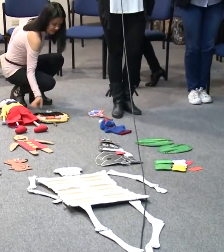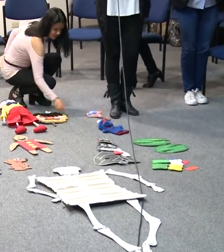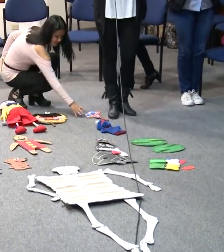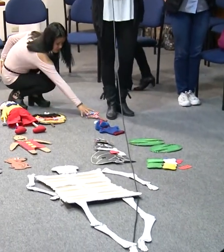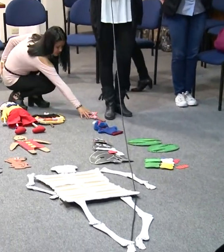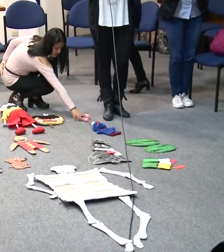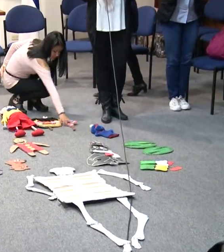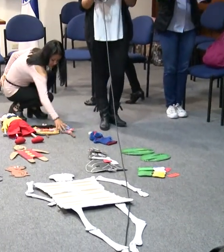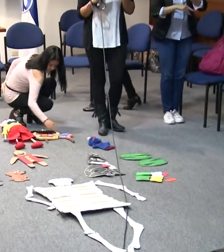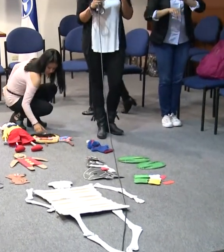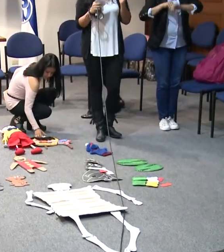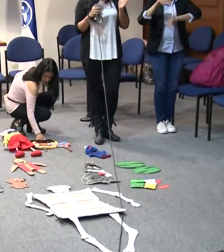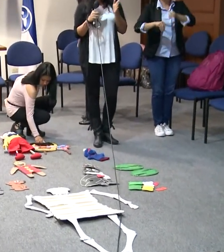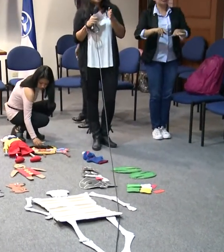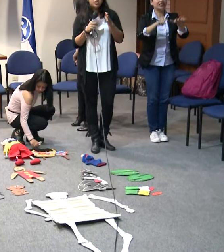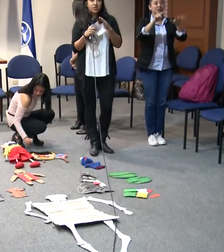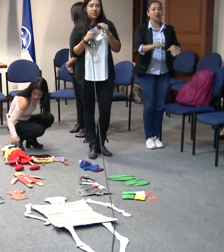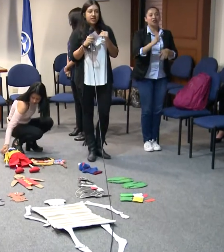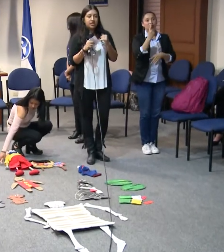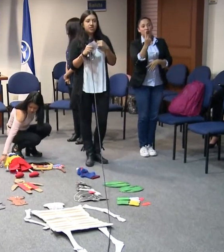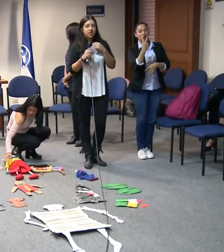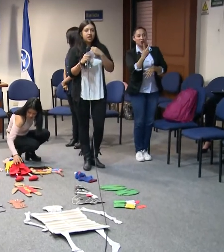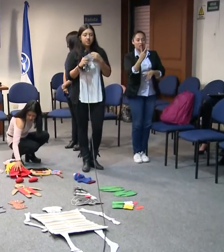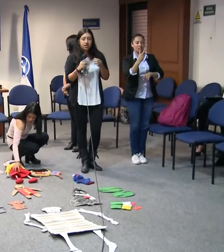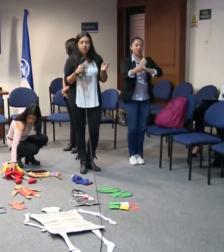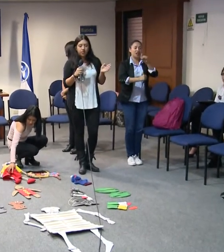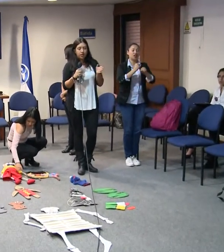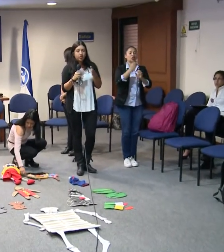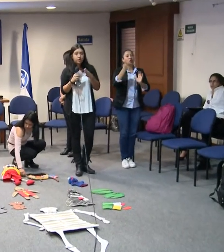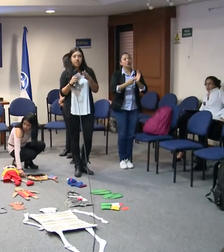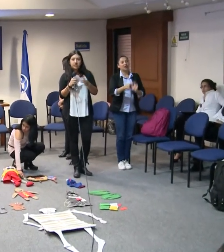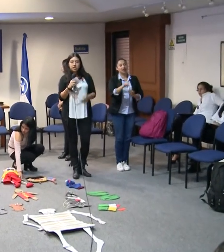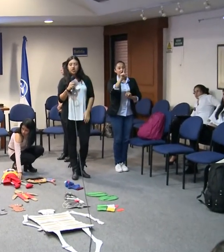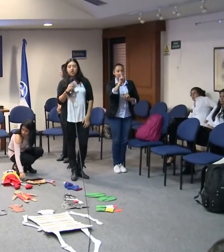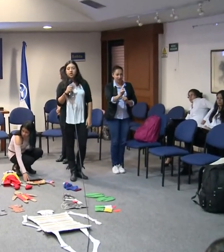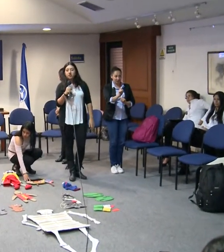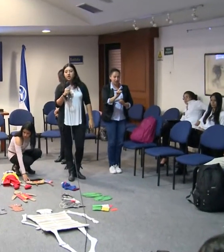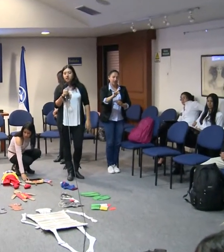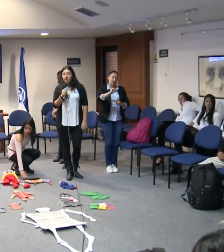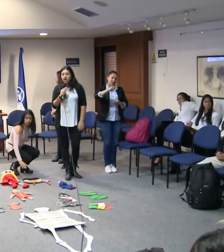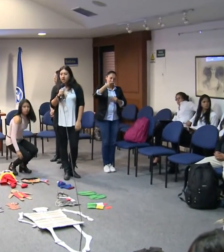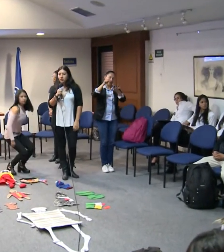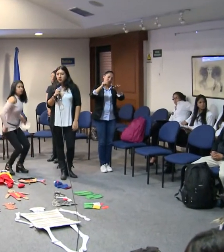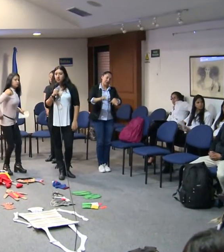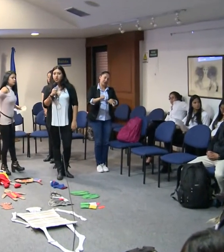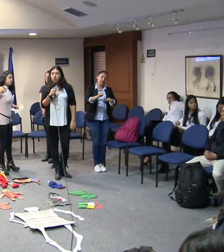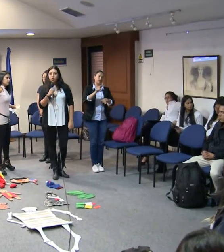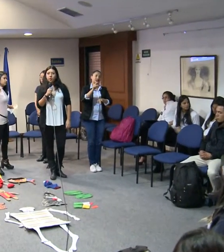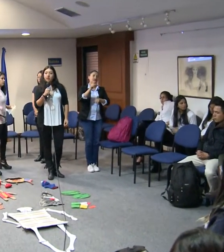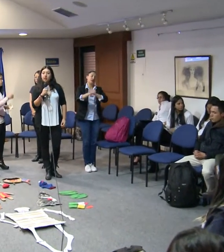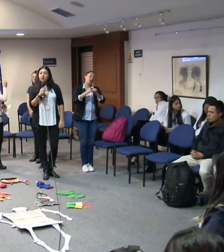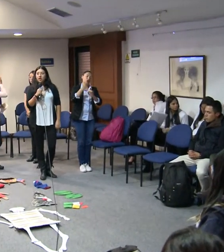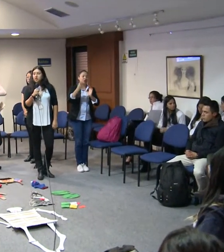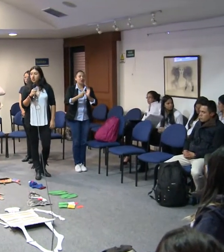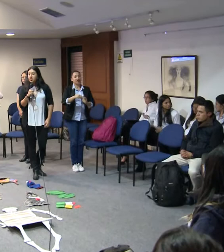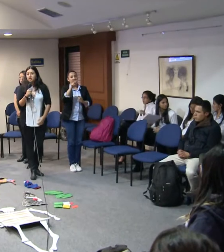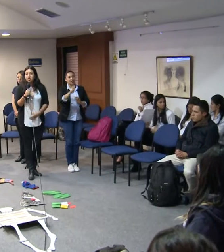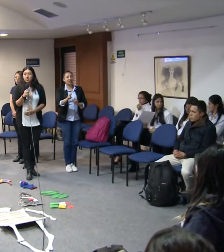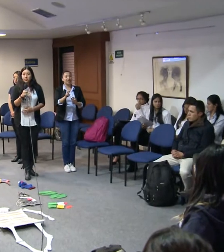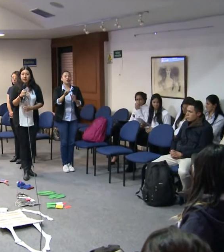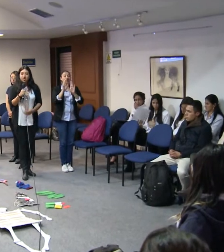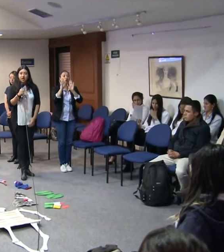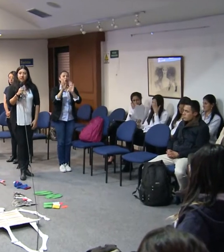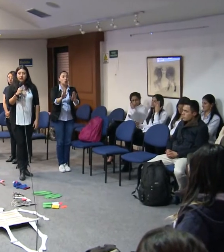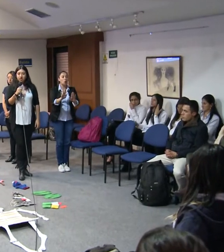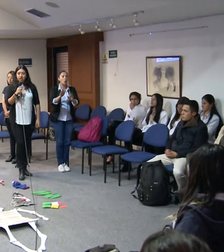nuestro proyecto se realiza durante el semestre 1 y 2 del 2016 y el primero del 2017 en el Centro Proteger Renacer. Este